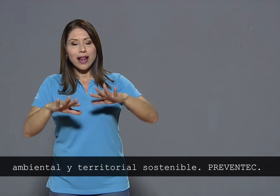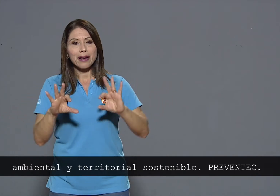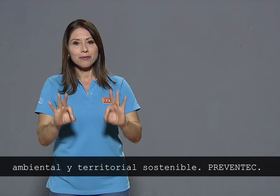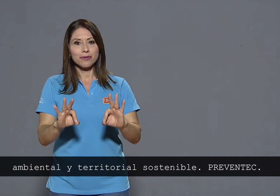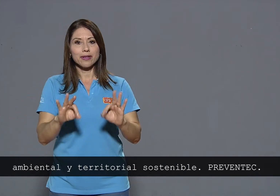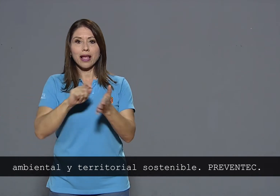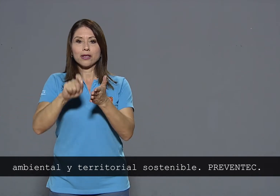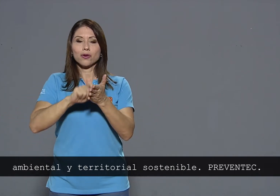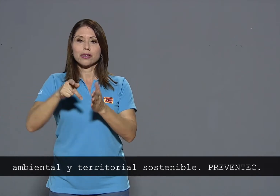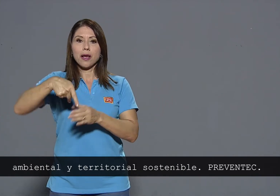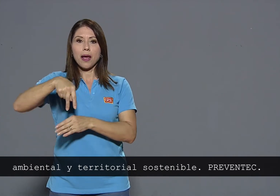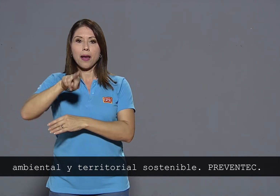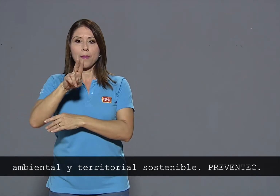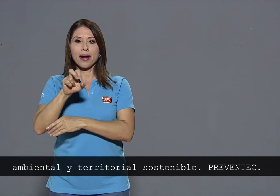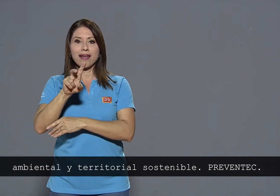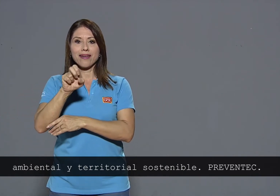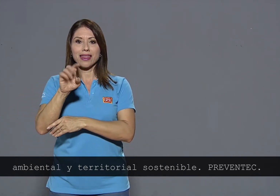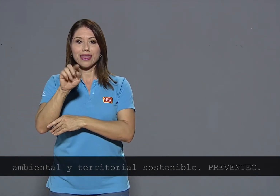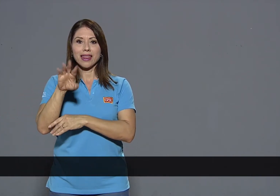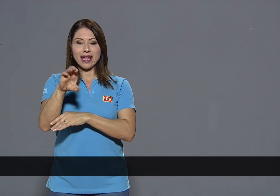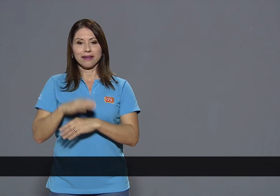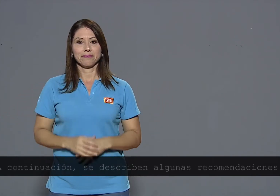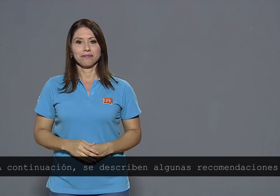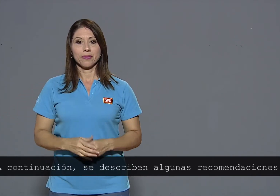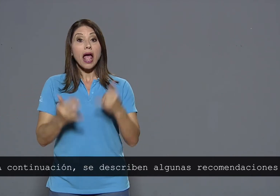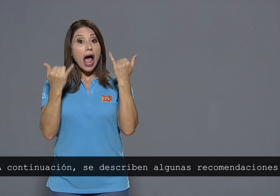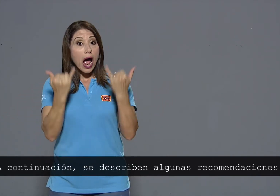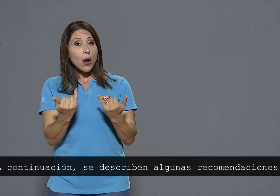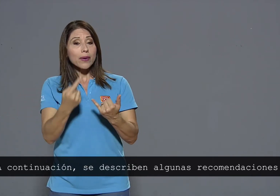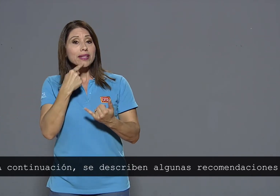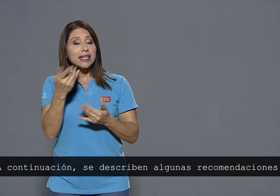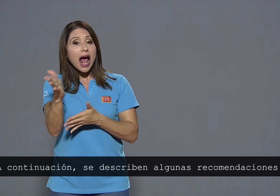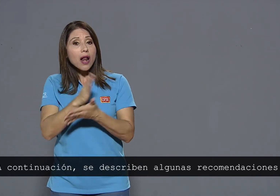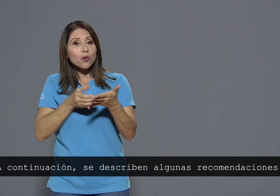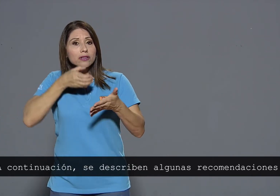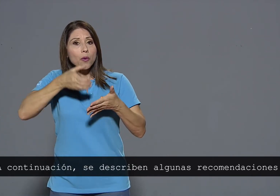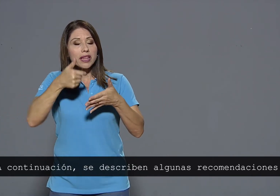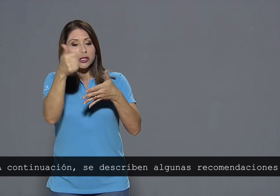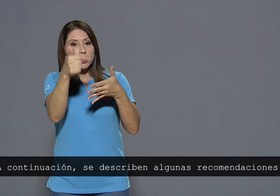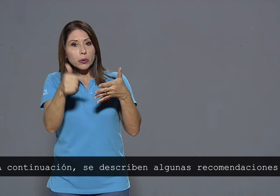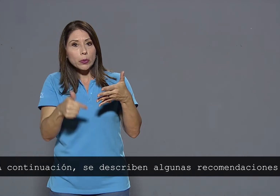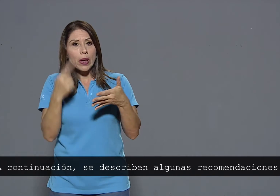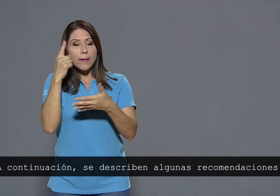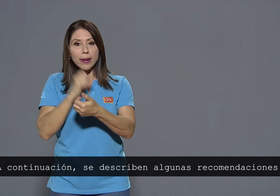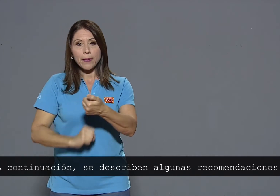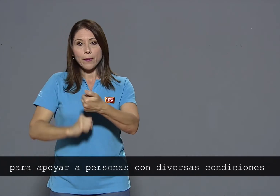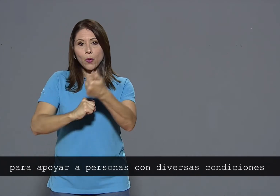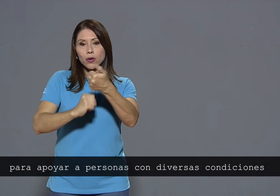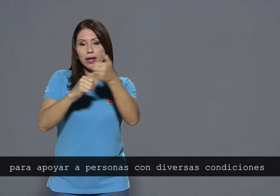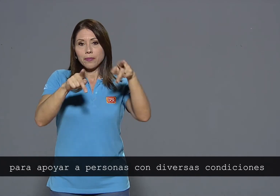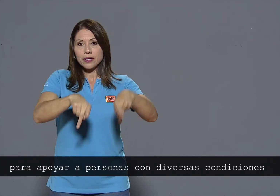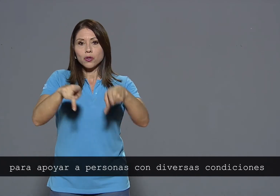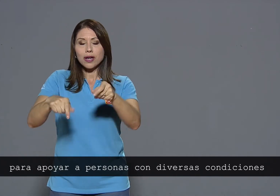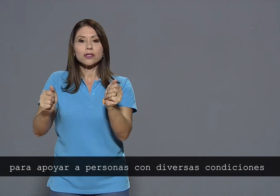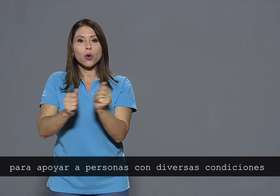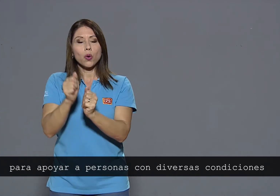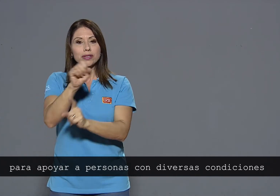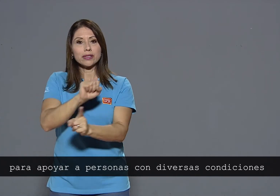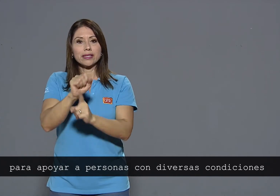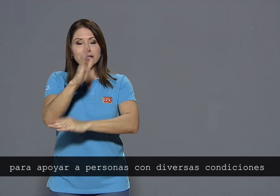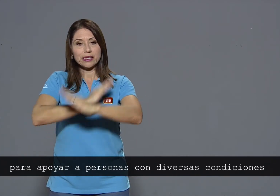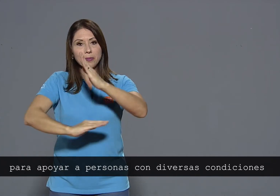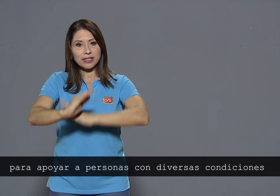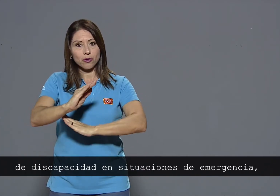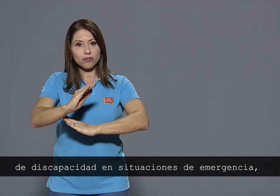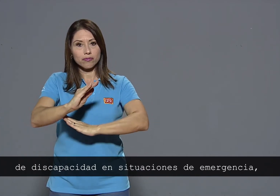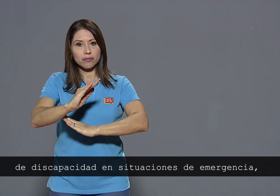territorial sostenible. Preventec. A continuación se describen algunas recomendaciones para apoyar a personas con